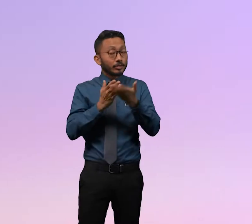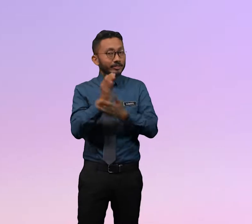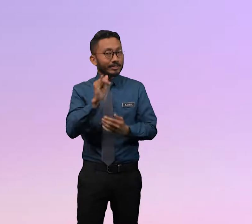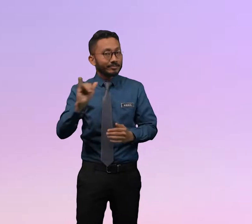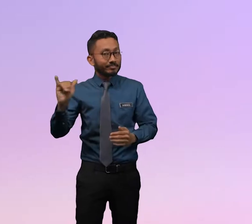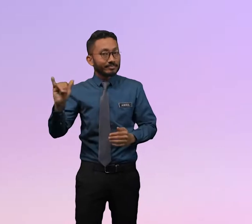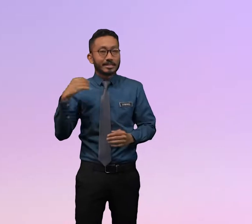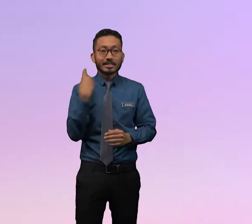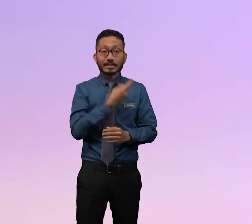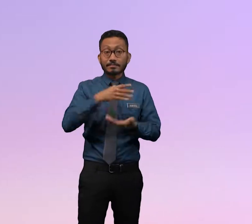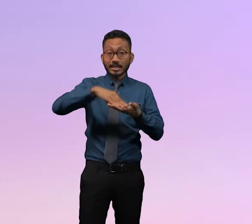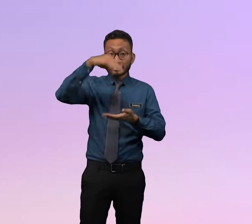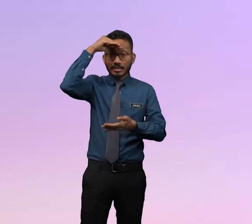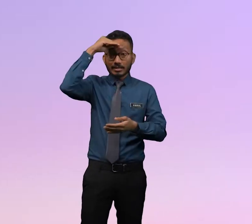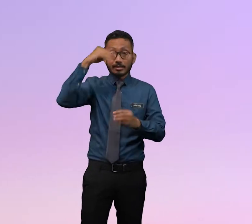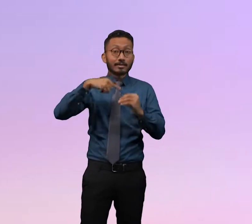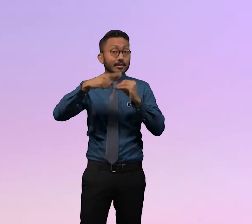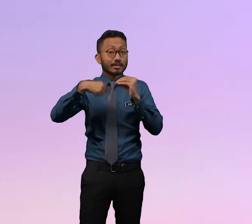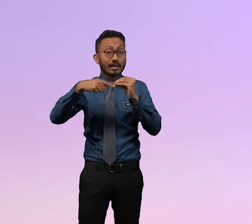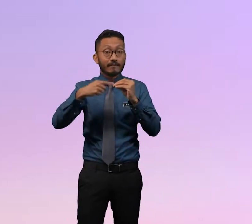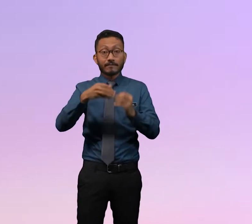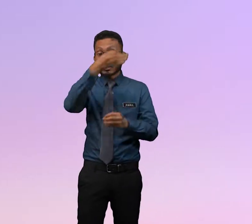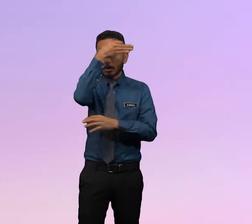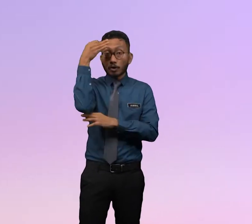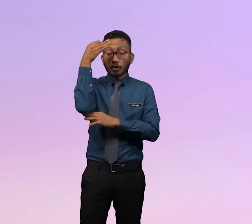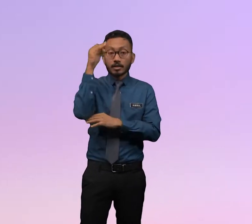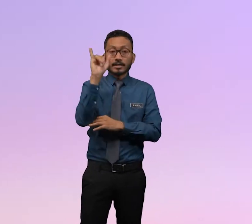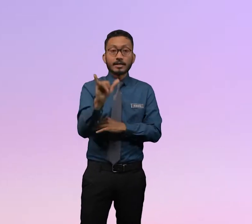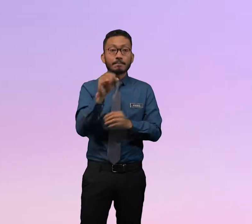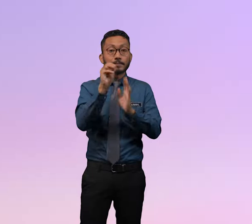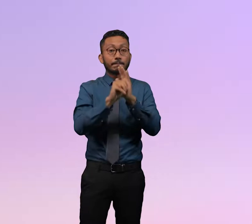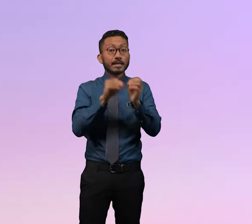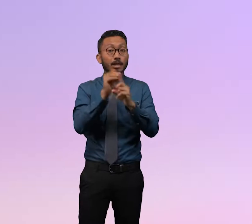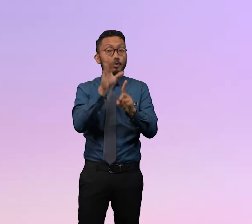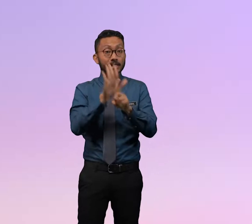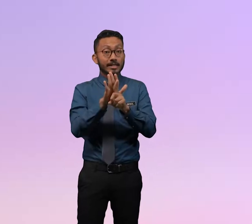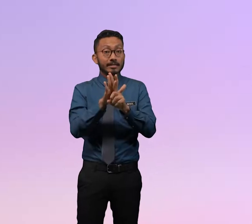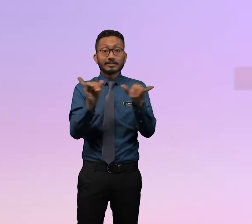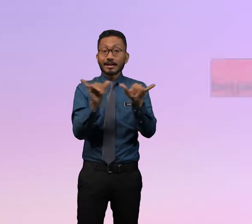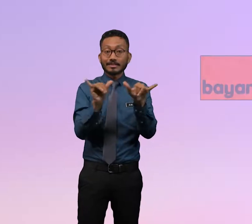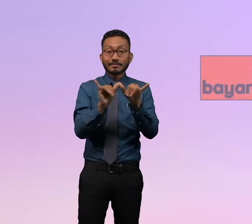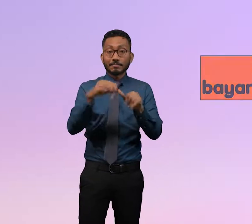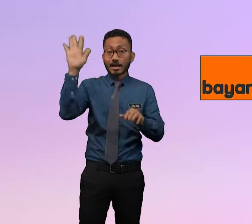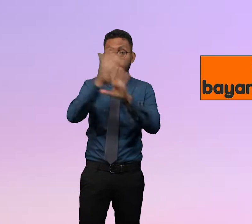Setelahnya kita belajar tetap patok ya mempengaruhi saya bayar-bayar.